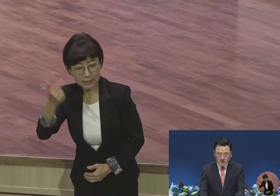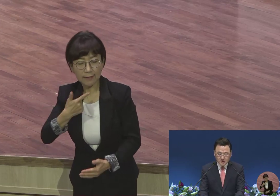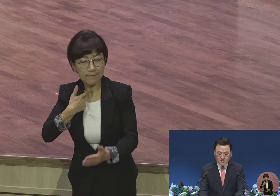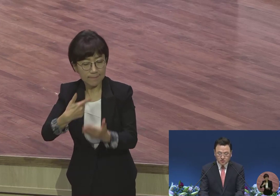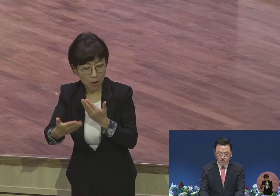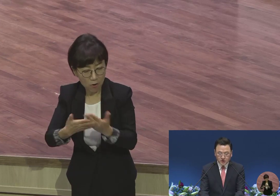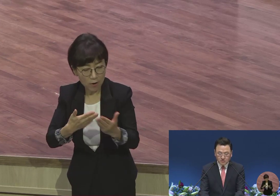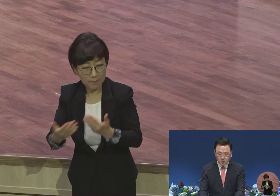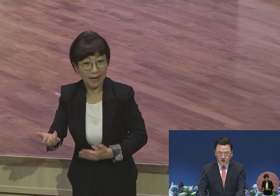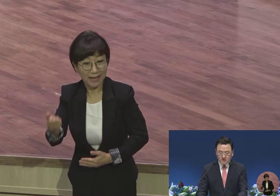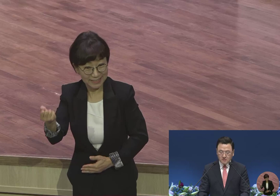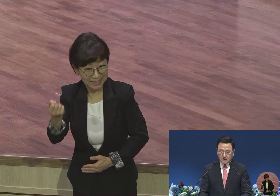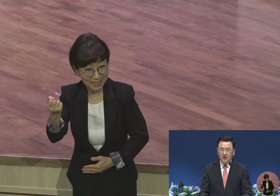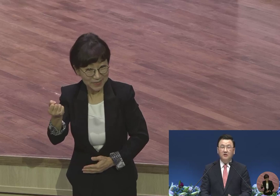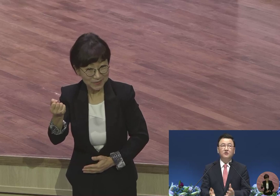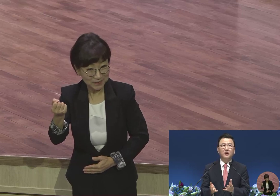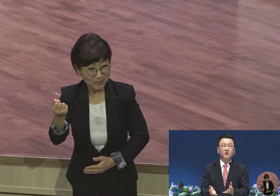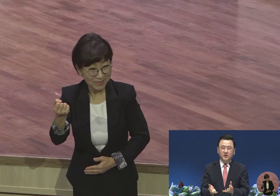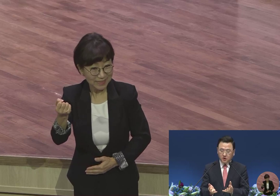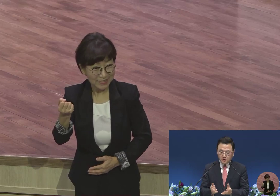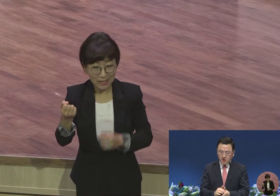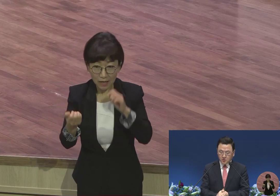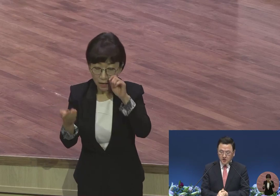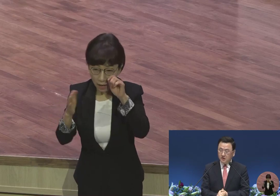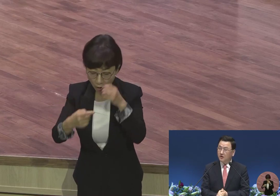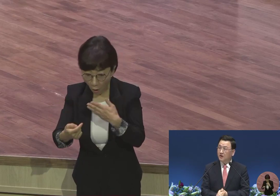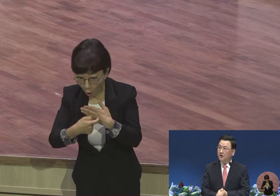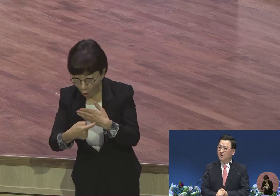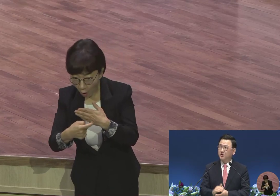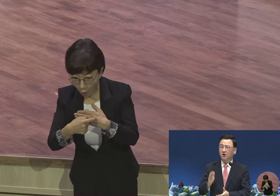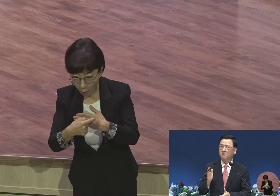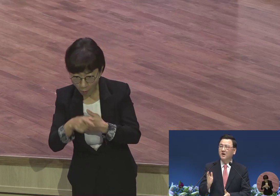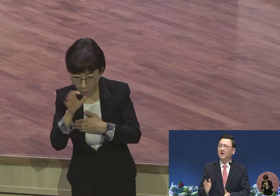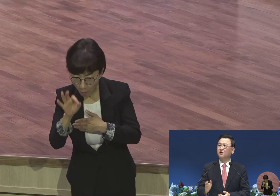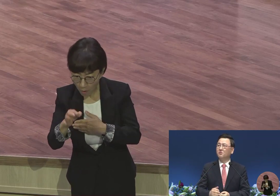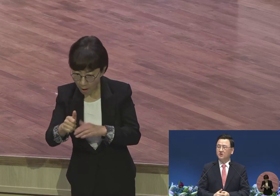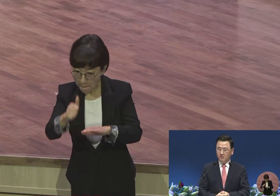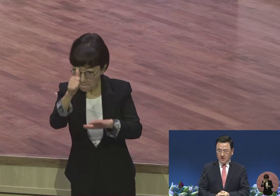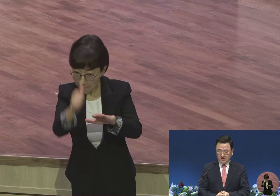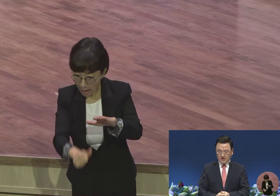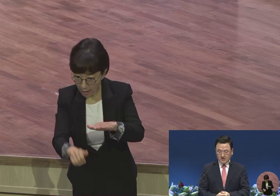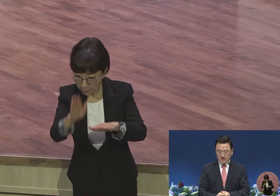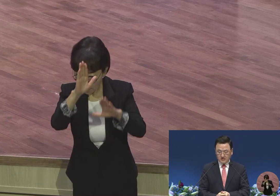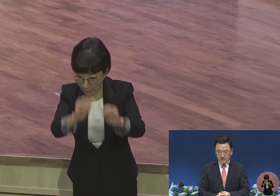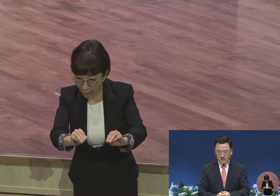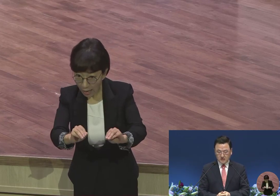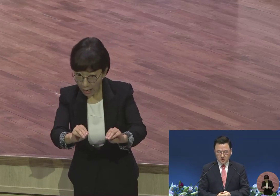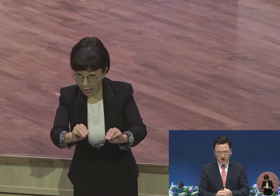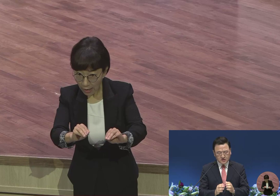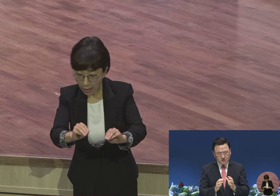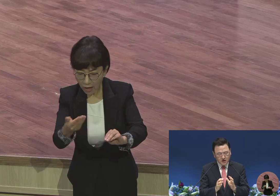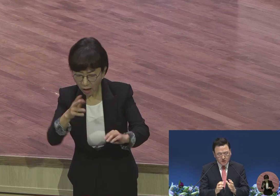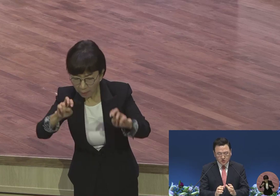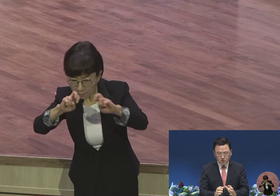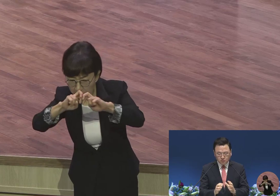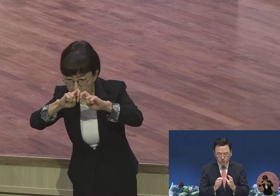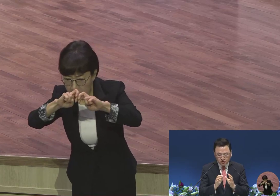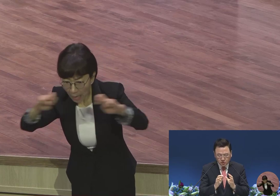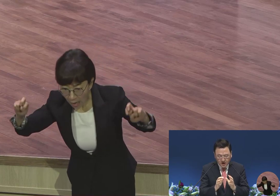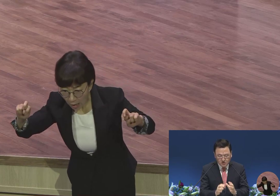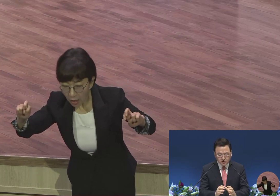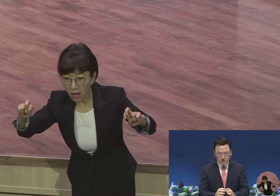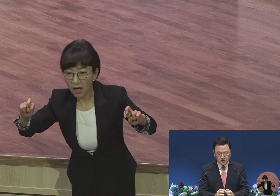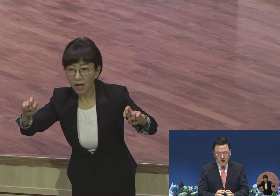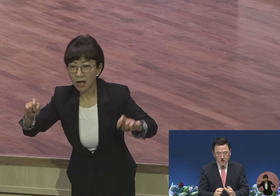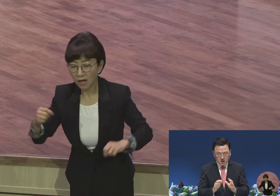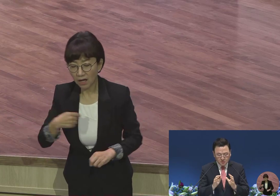보면 베데스다는 구원의 연못 같지만 그 내면을 철저히 보면 그 절망의 열못입니다. 좌절을 알려주고